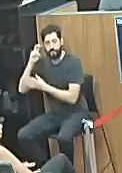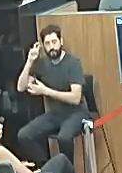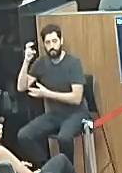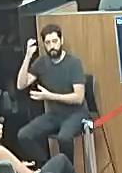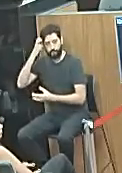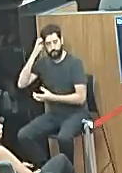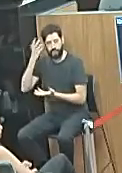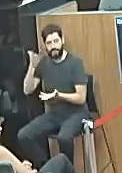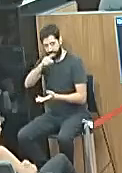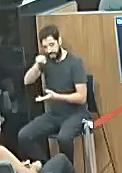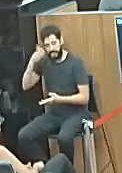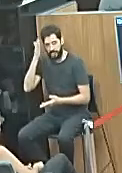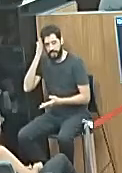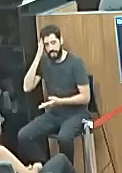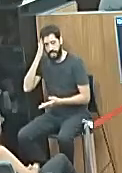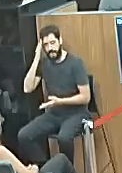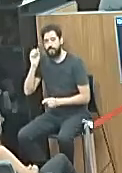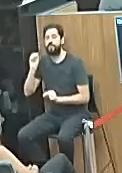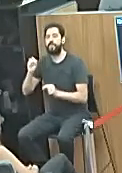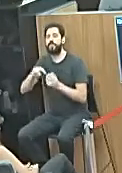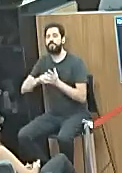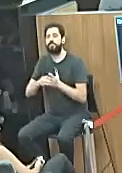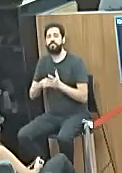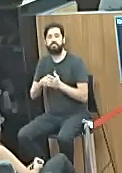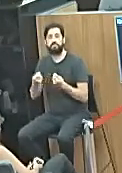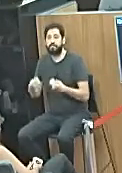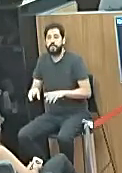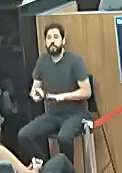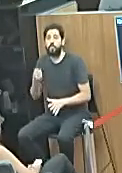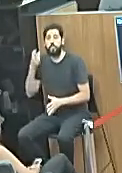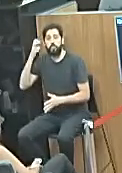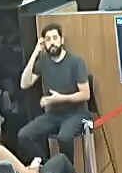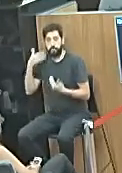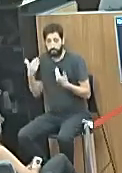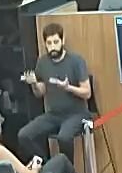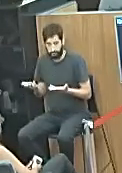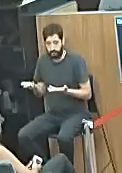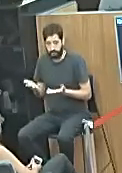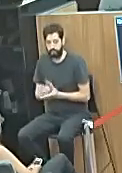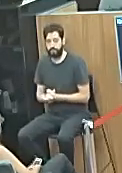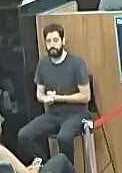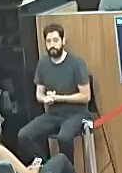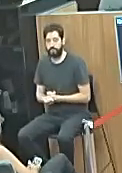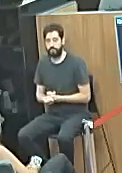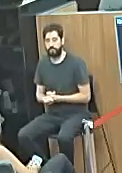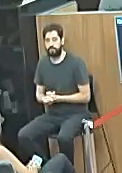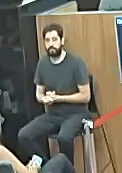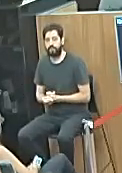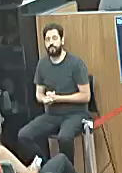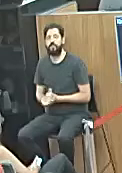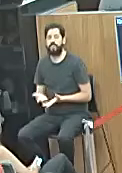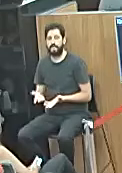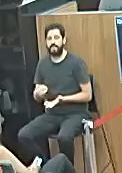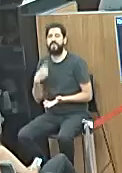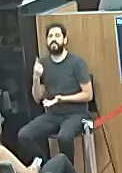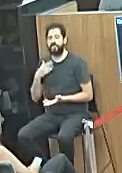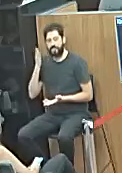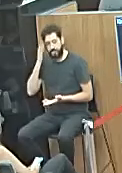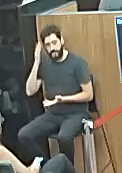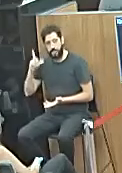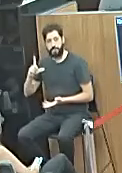mais sabe o que é que precisa cultura por mais que nós tenhamos a